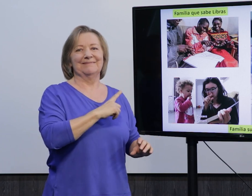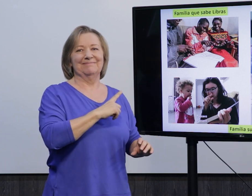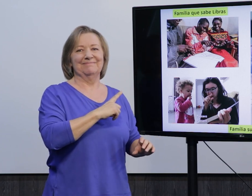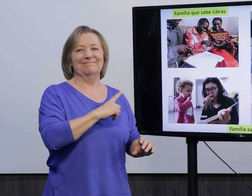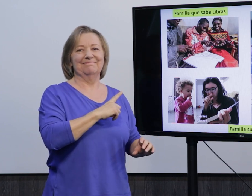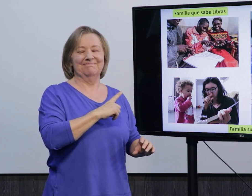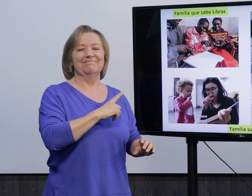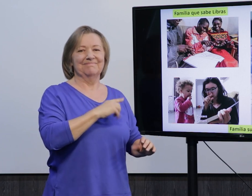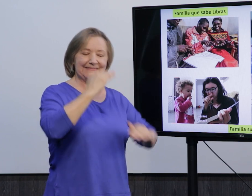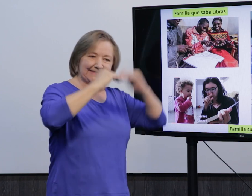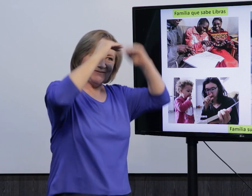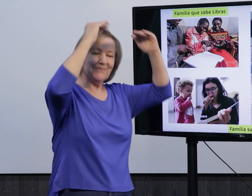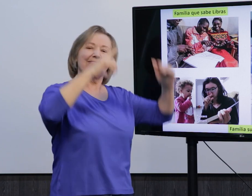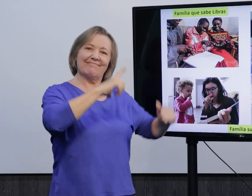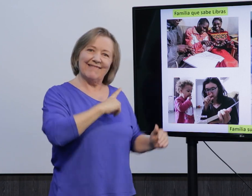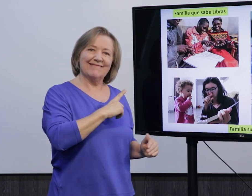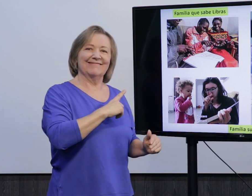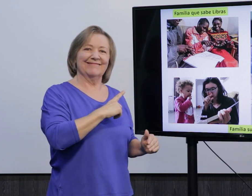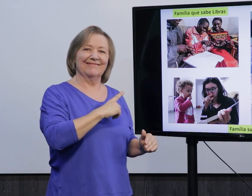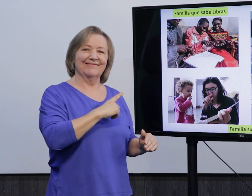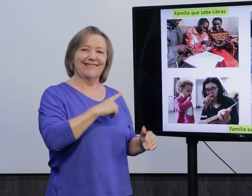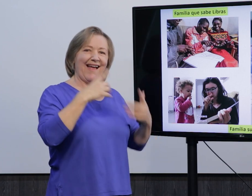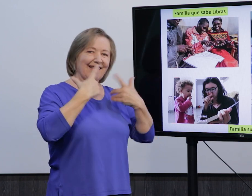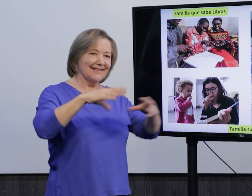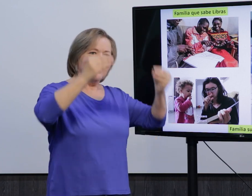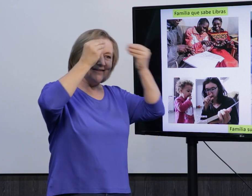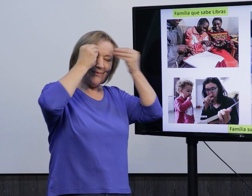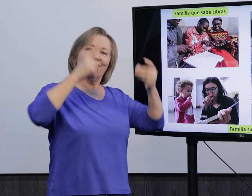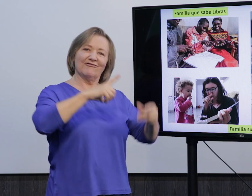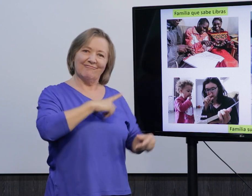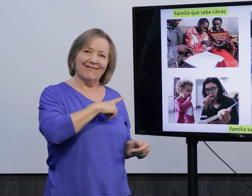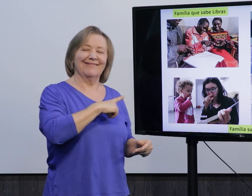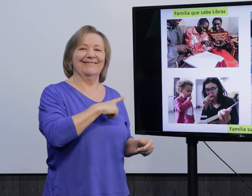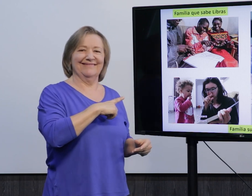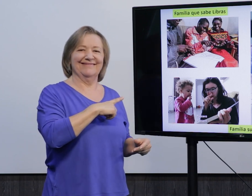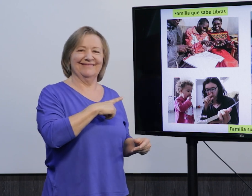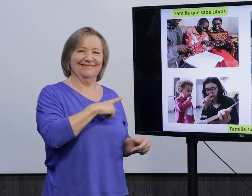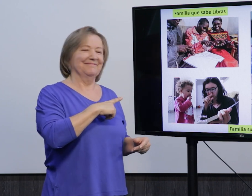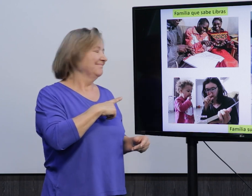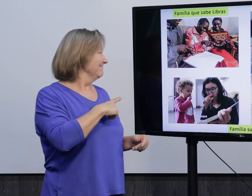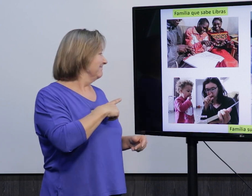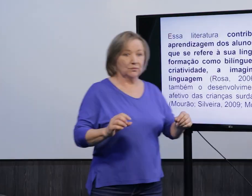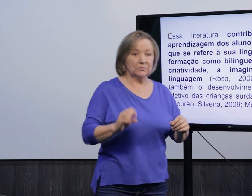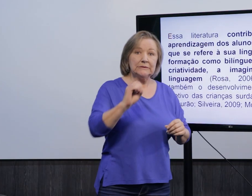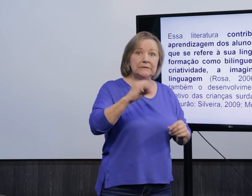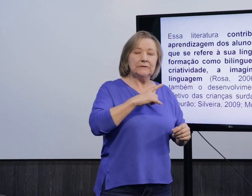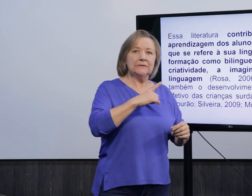tem a comunicação isso desenvolve a criança né ela adquire uma linguagem e a